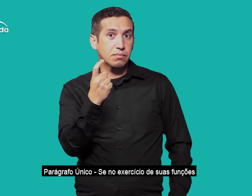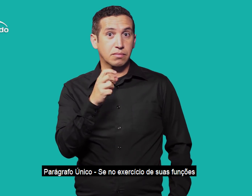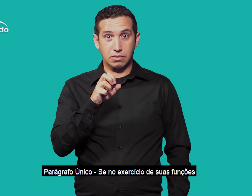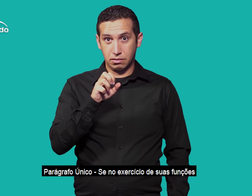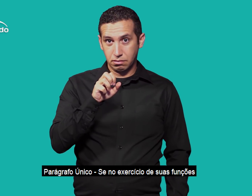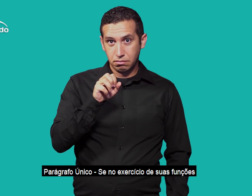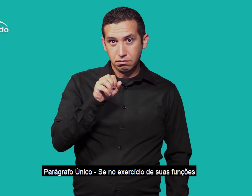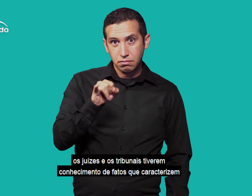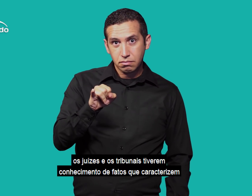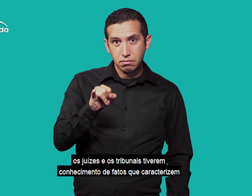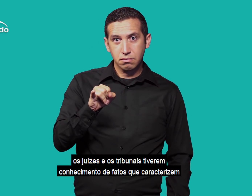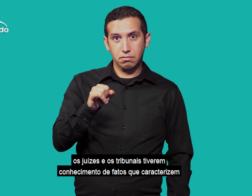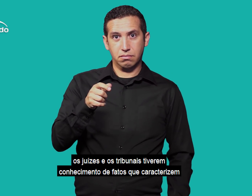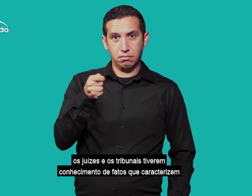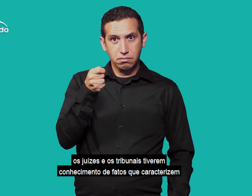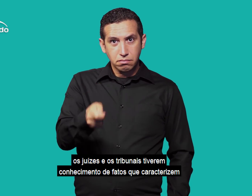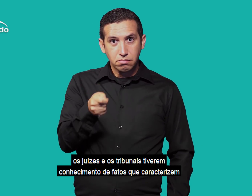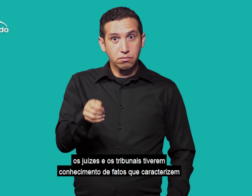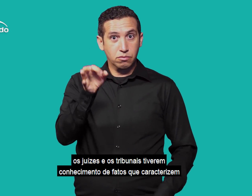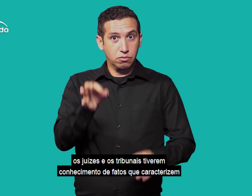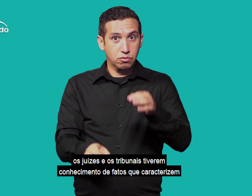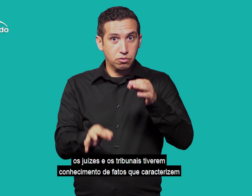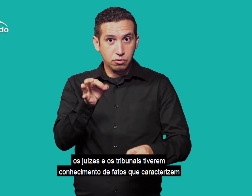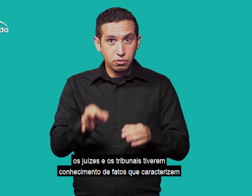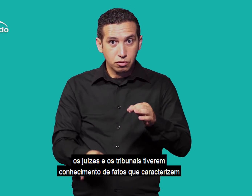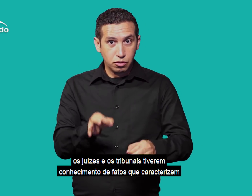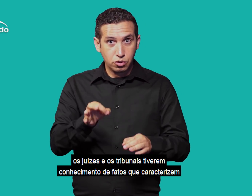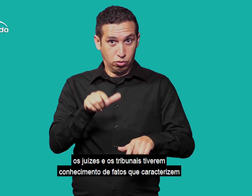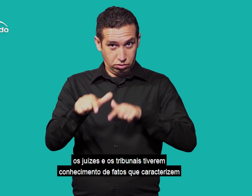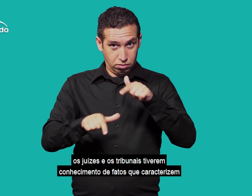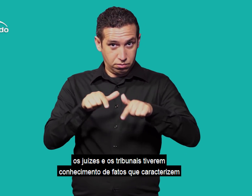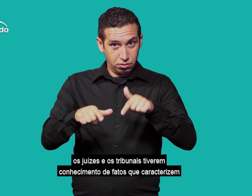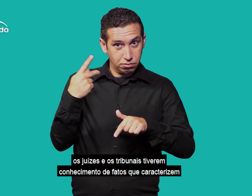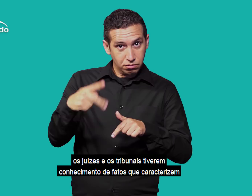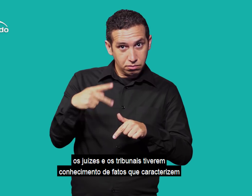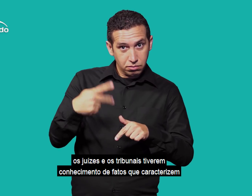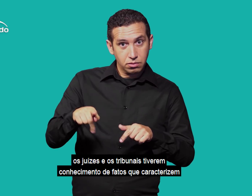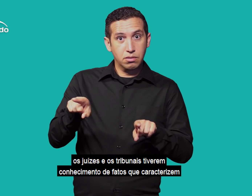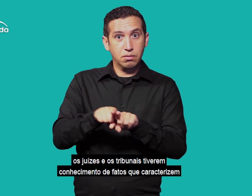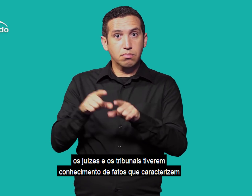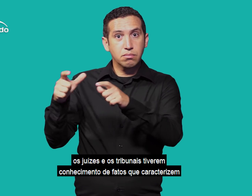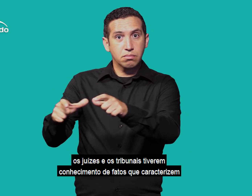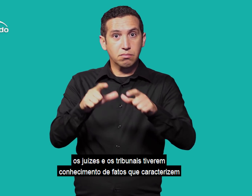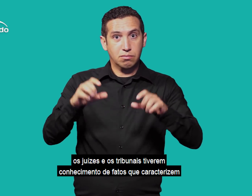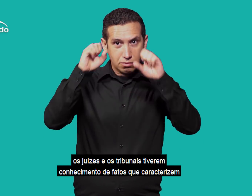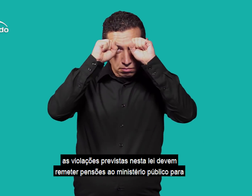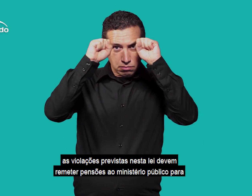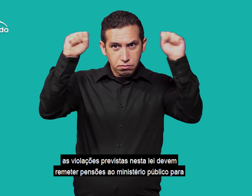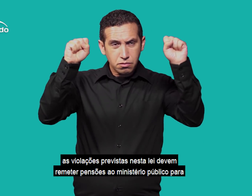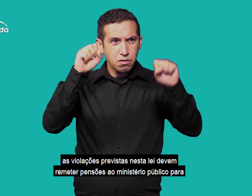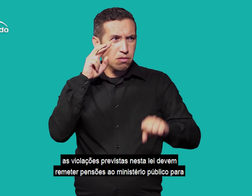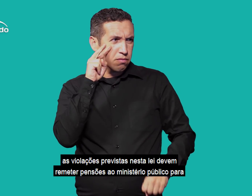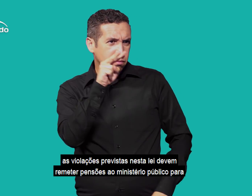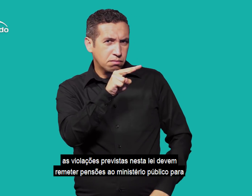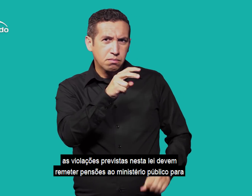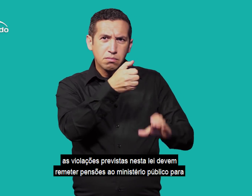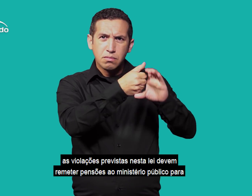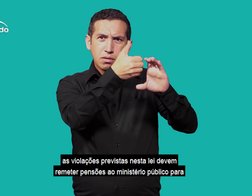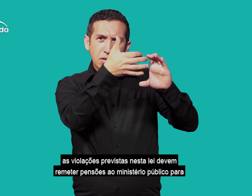funções os juízes e os tribunais tiverem conhecimento de fatos que caracterizem as relações previstas